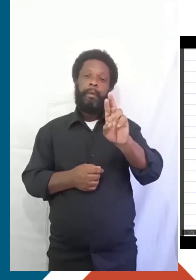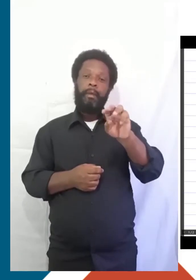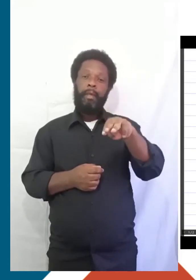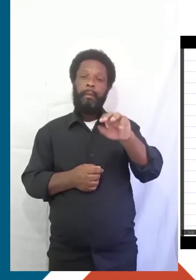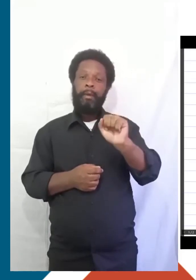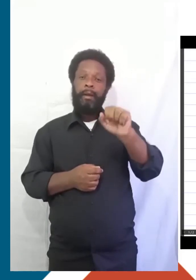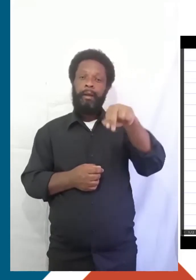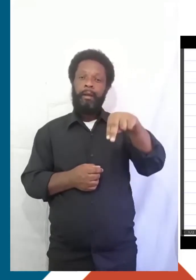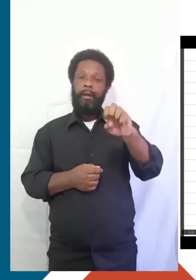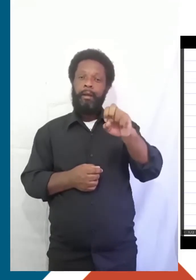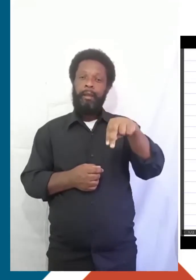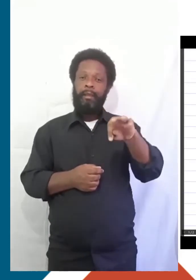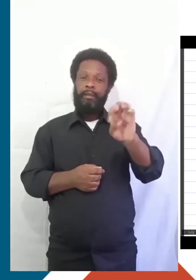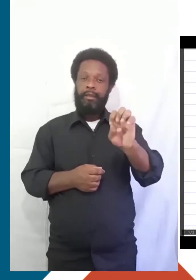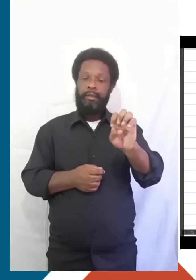Permanente.